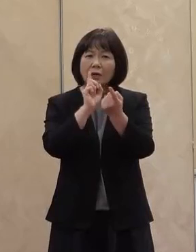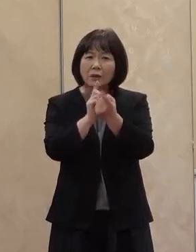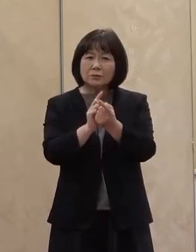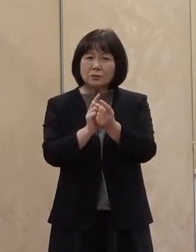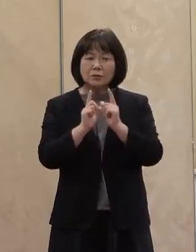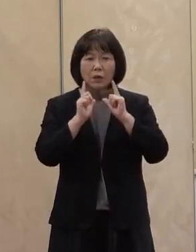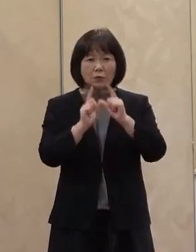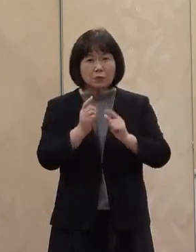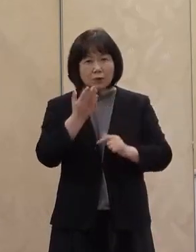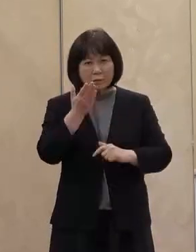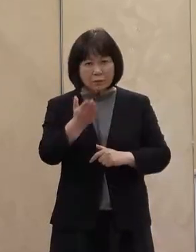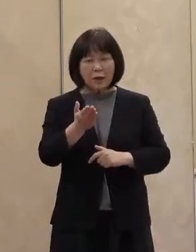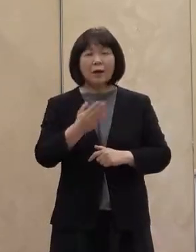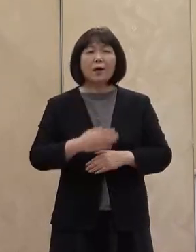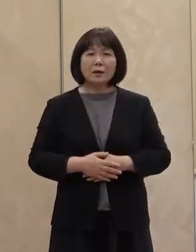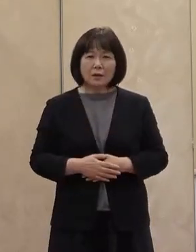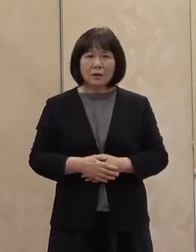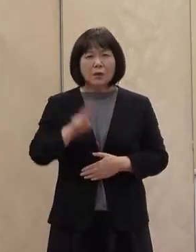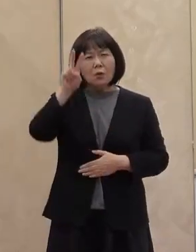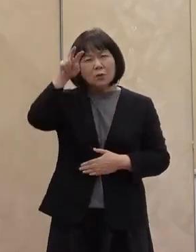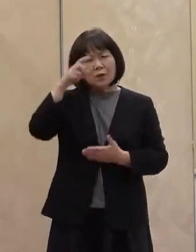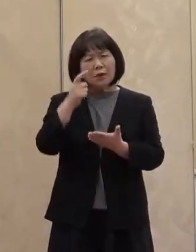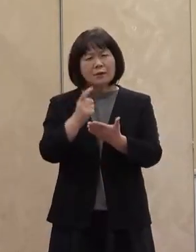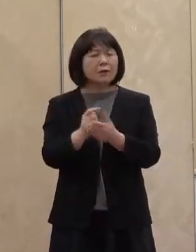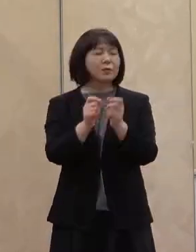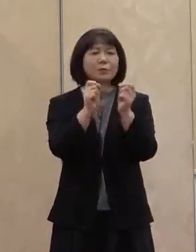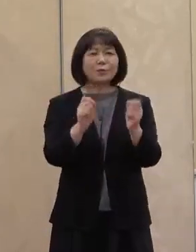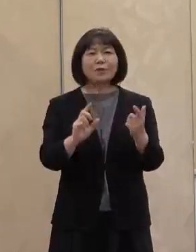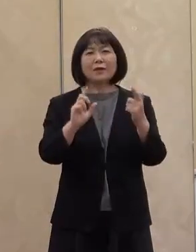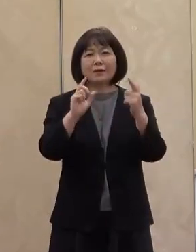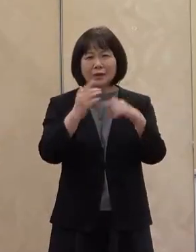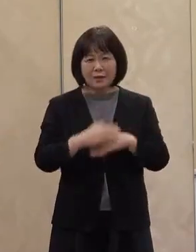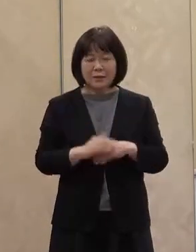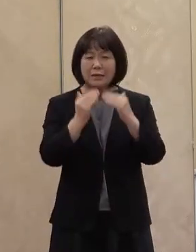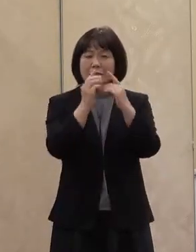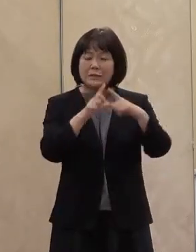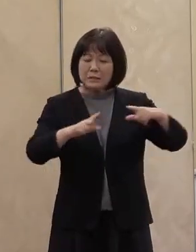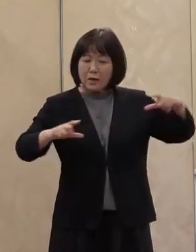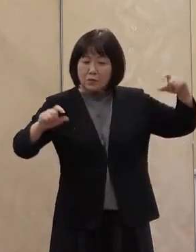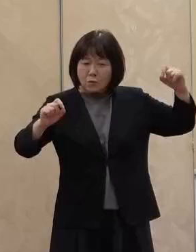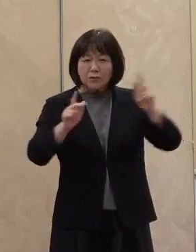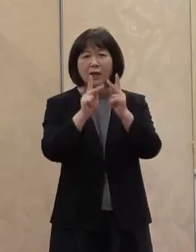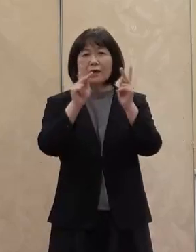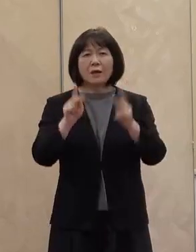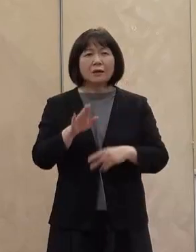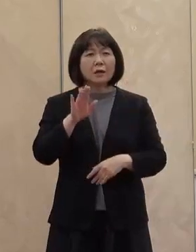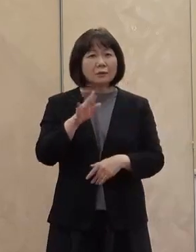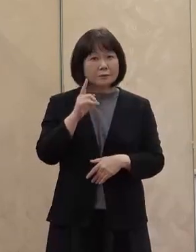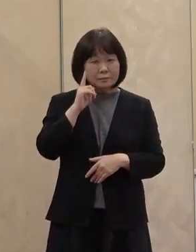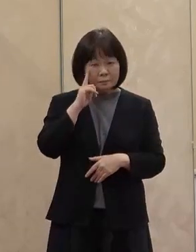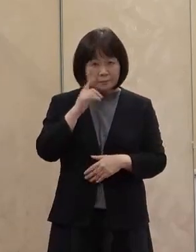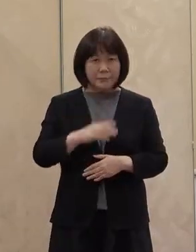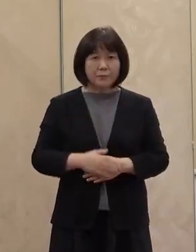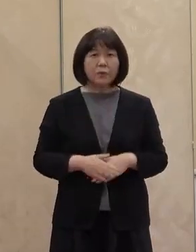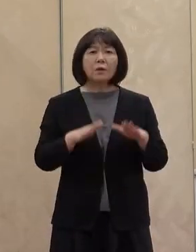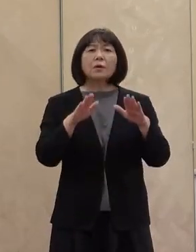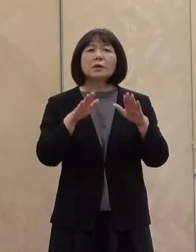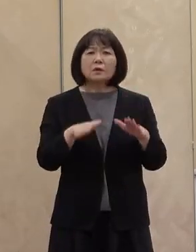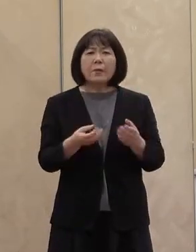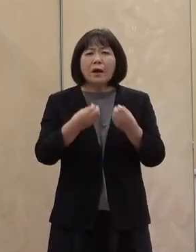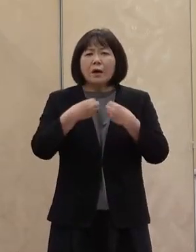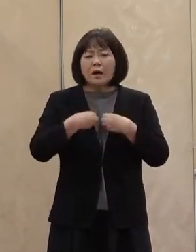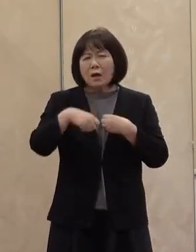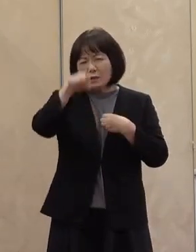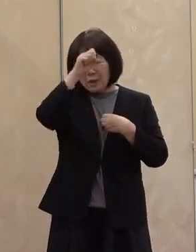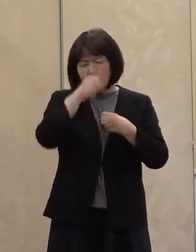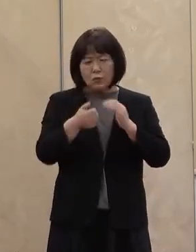というと、あのこれ大阪だけの問題ではなくて、あの全国的なやっぱり課題だと思います。今どうしても感染症